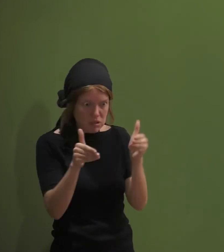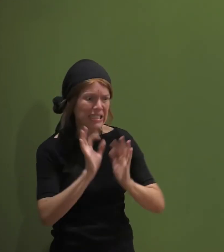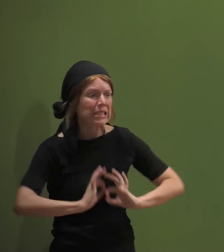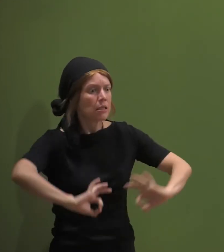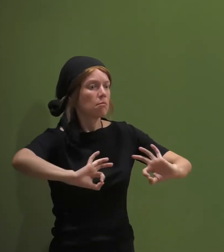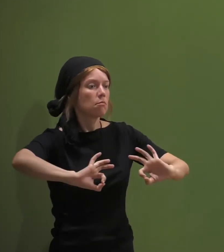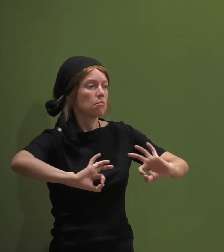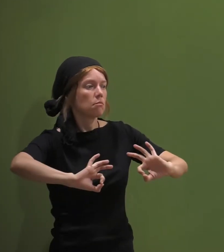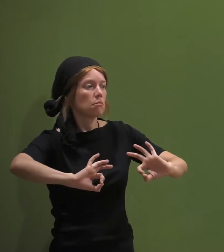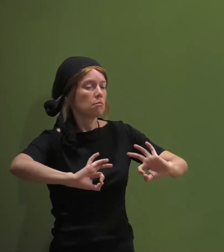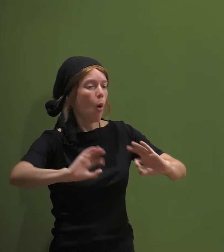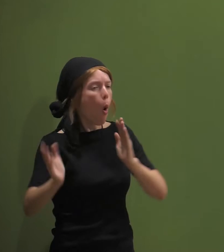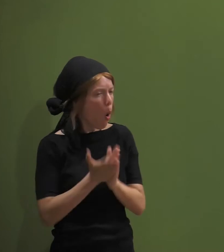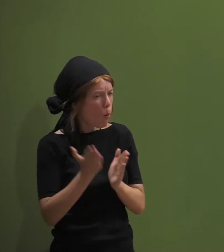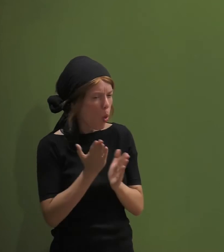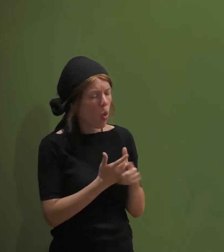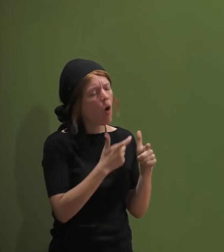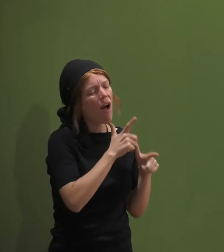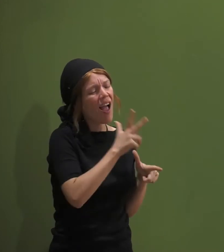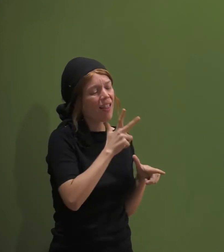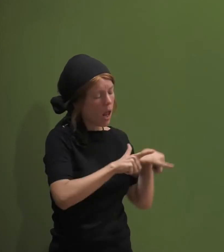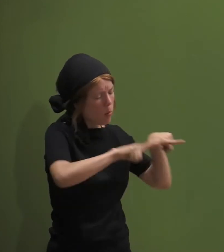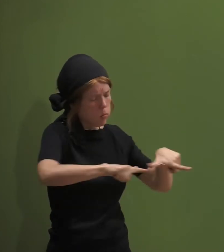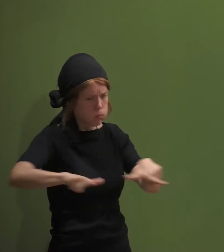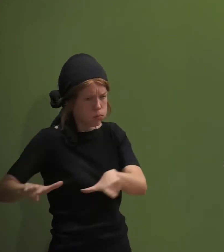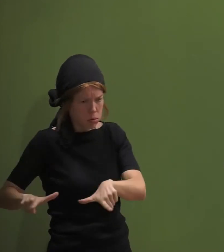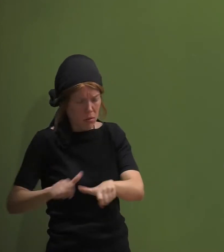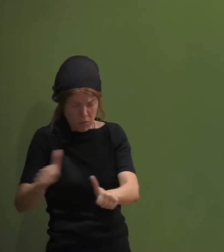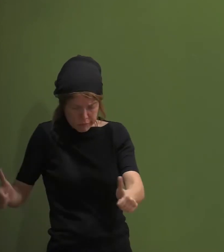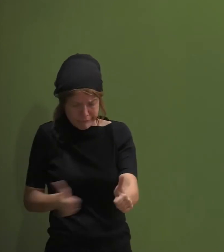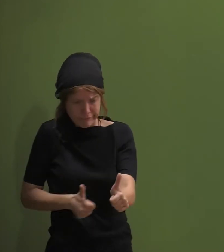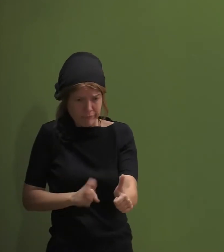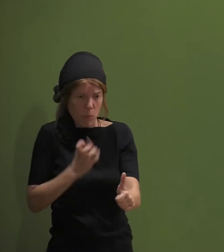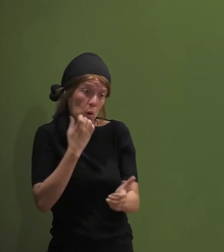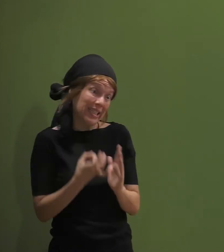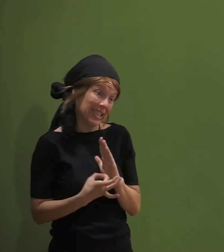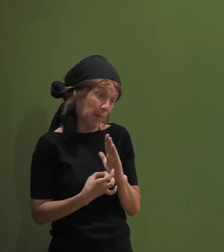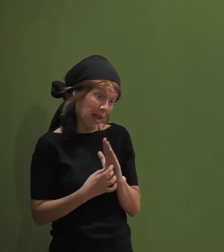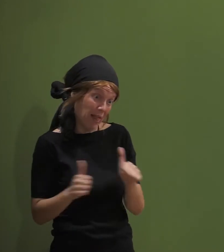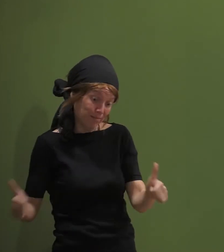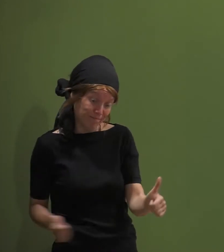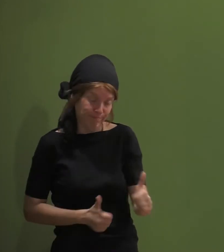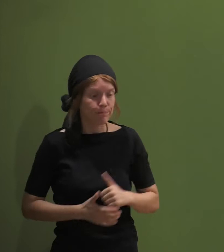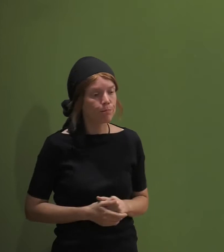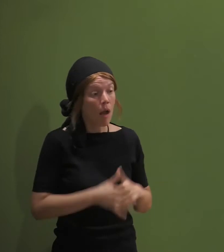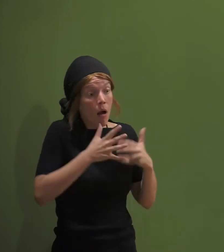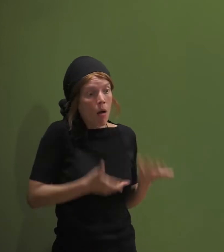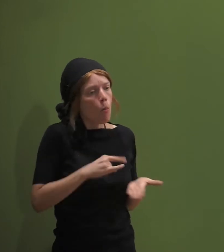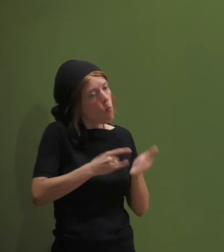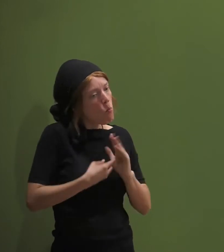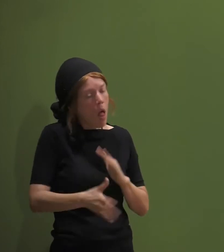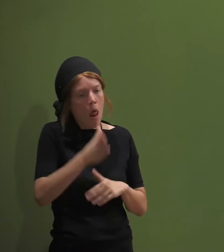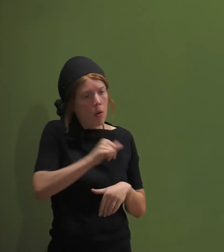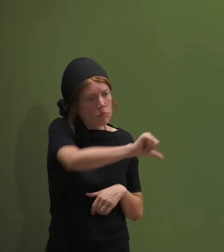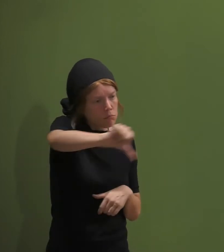exclusiva en maximizar la producción por hectárea, dejando en segundo plano otros aspectos como la calidad. En estos momentos, con los planes de